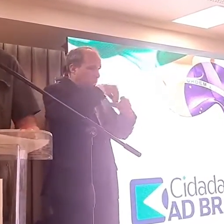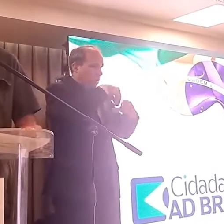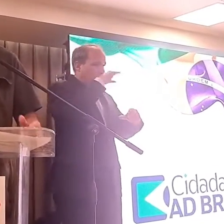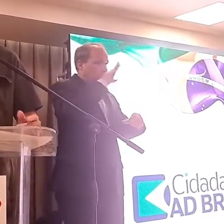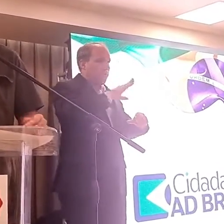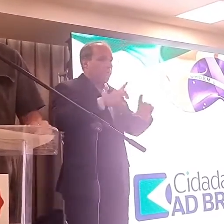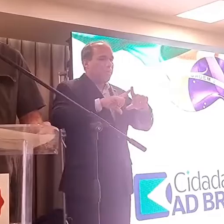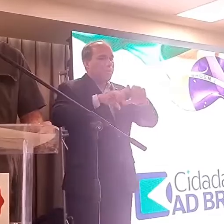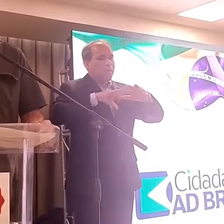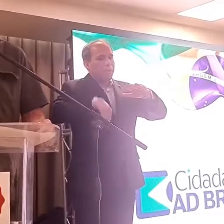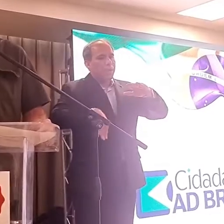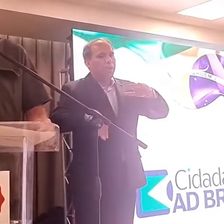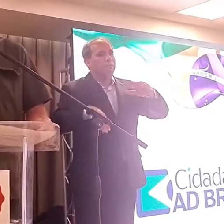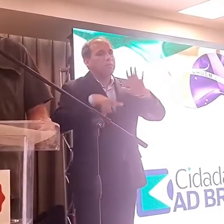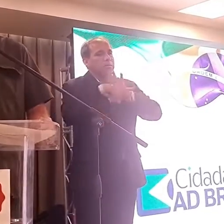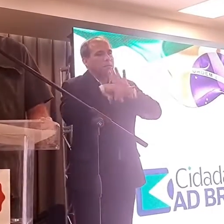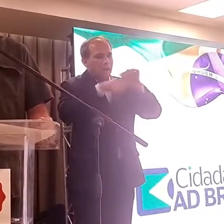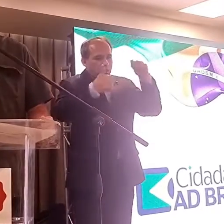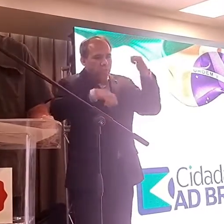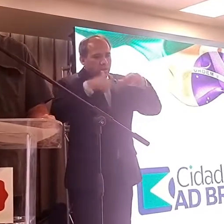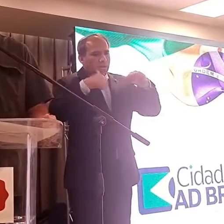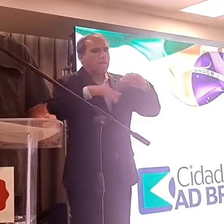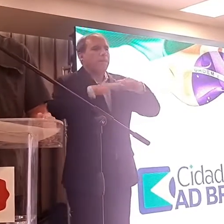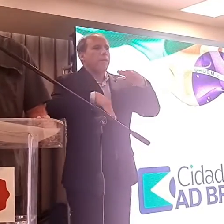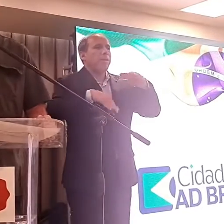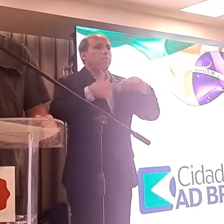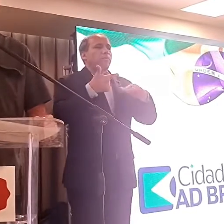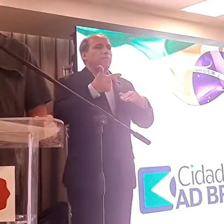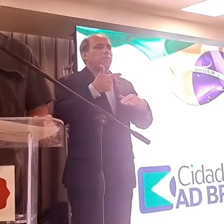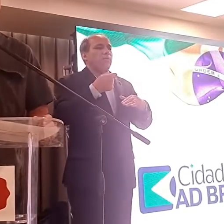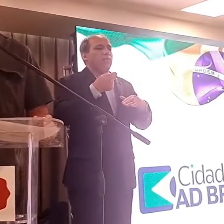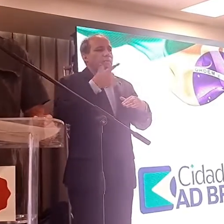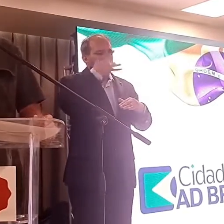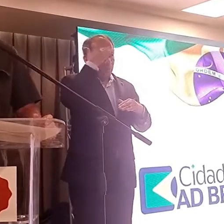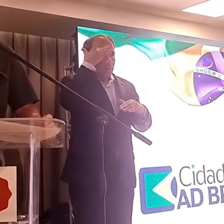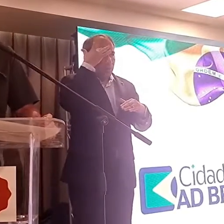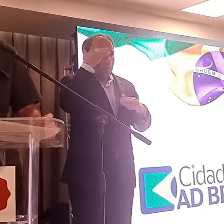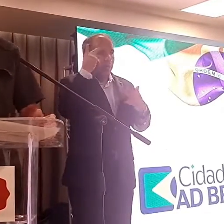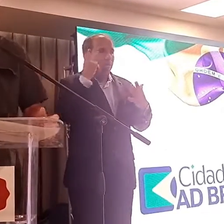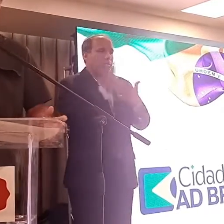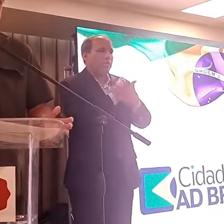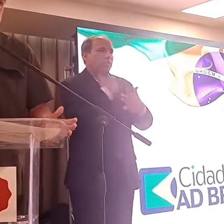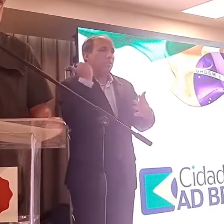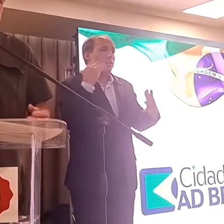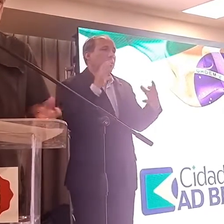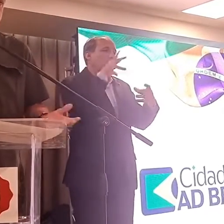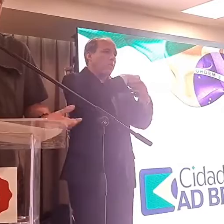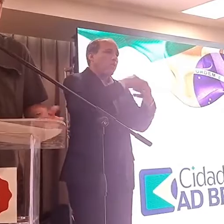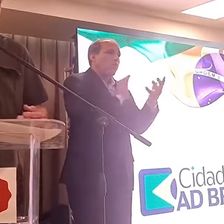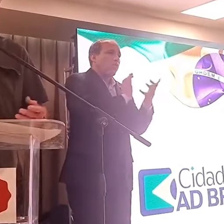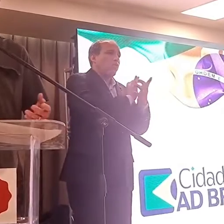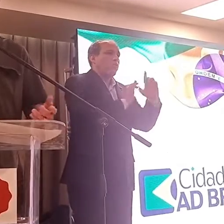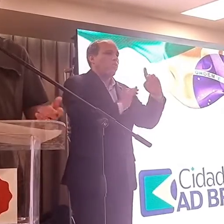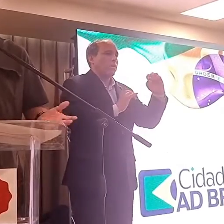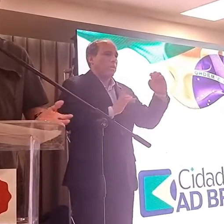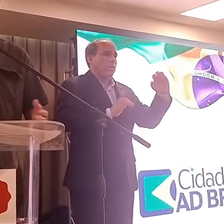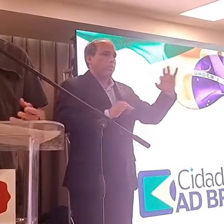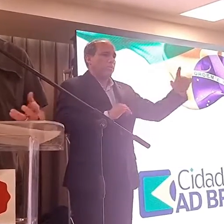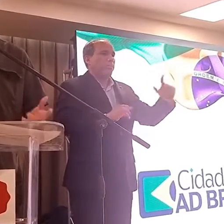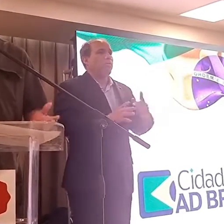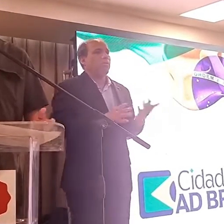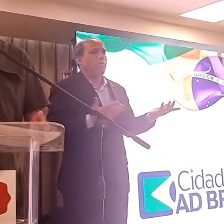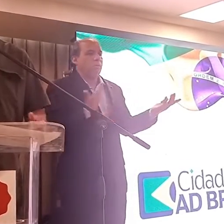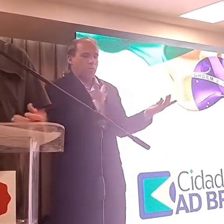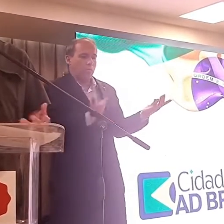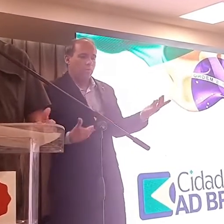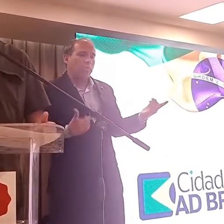foi criado esse critério, a menos de 20 por 100 mil. Eu noto que o governo está